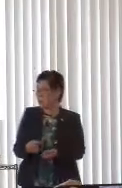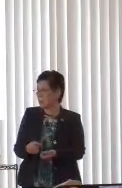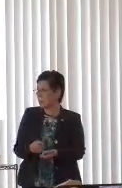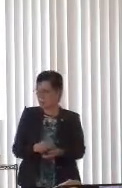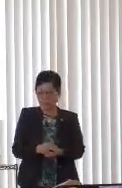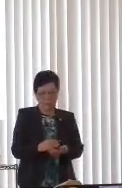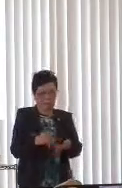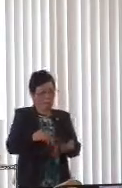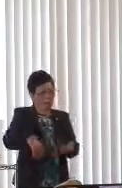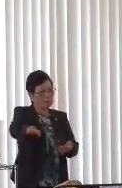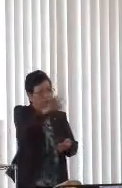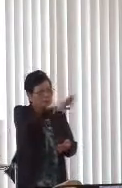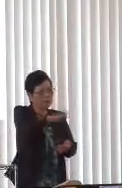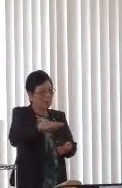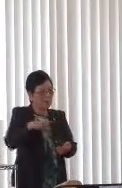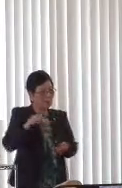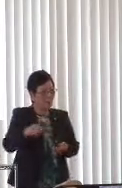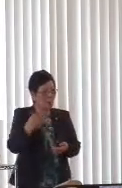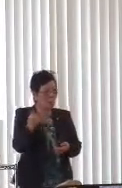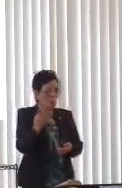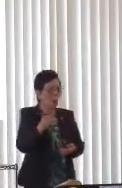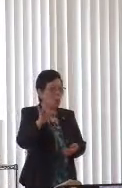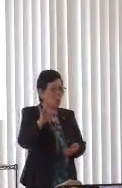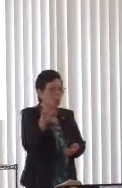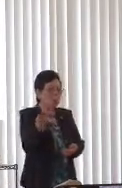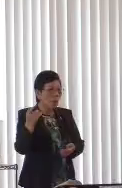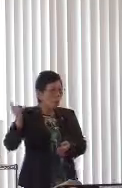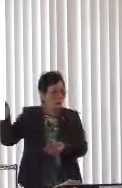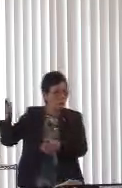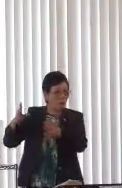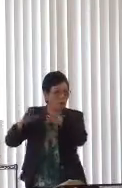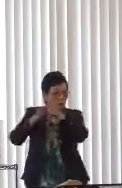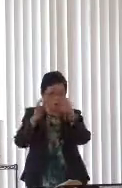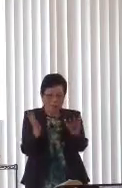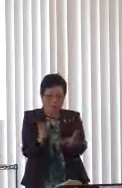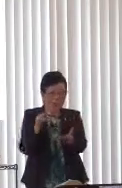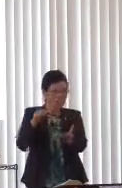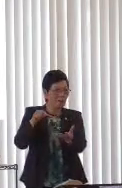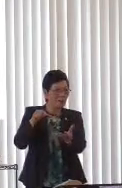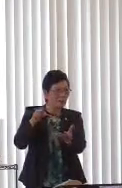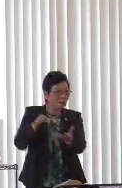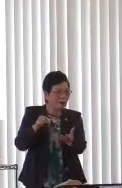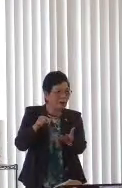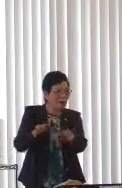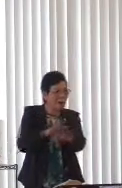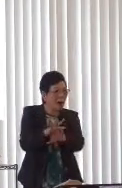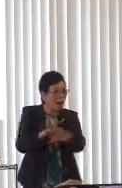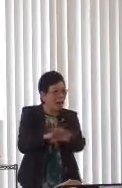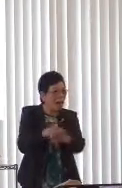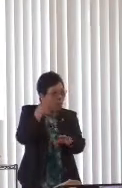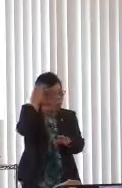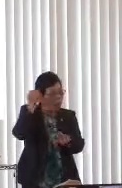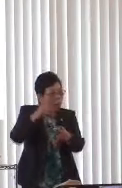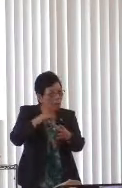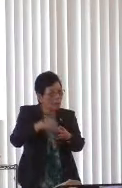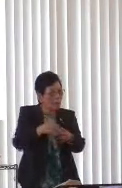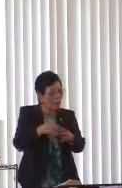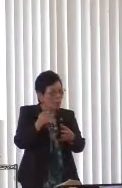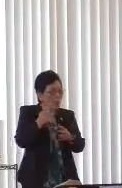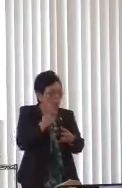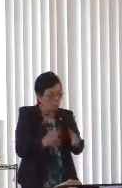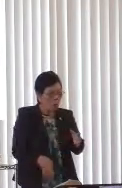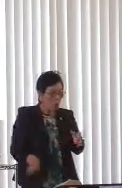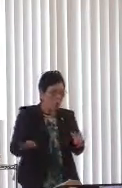私たちはこの壺の方にね、どれだけその愛の油を満たすことができ